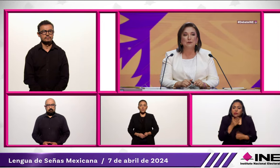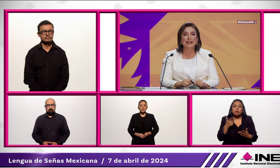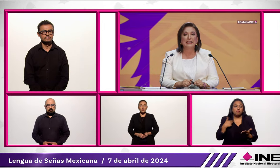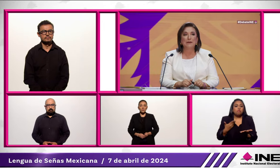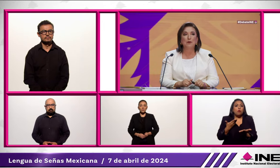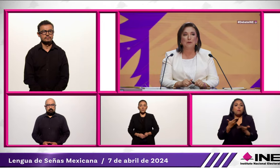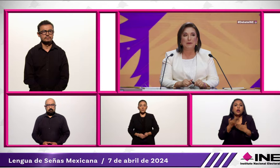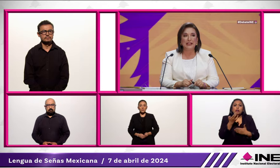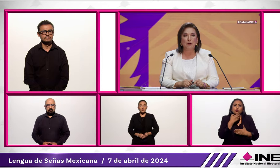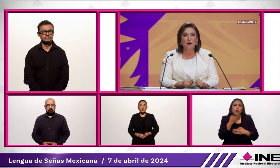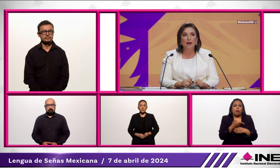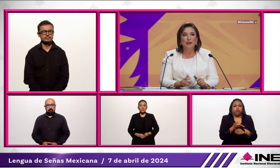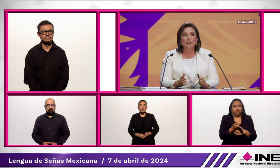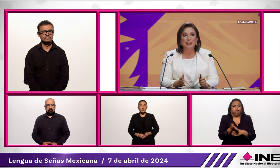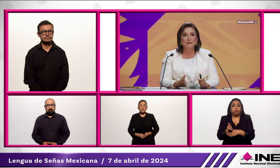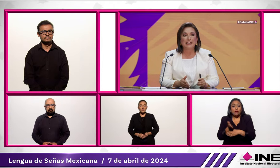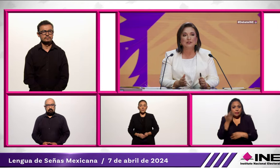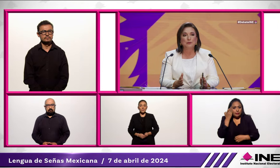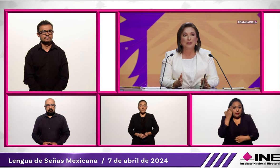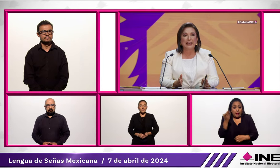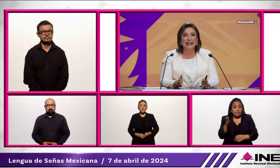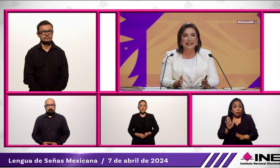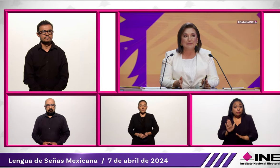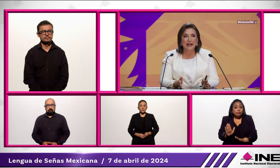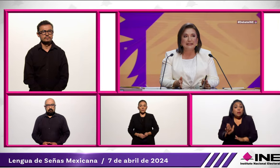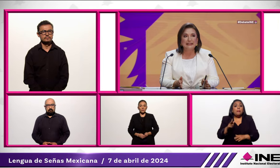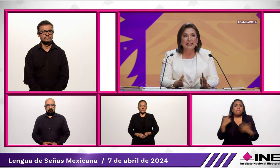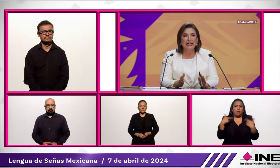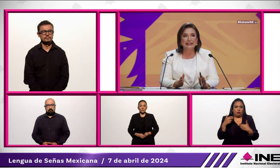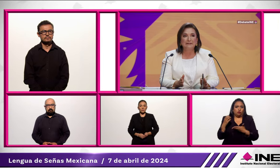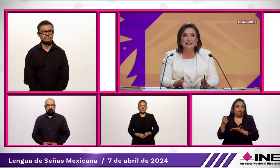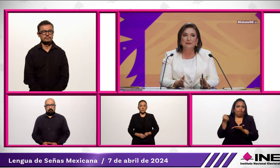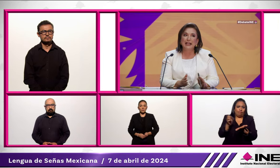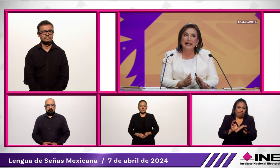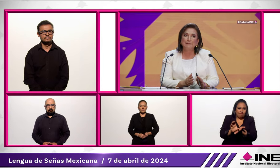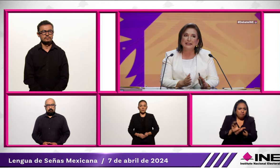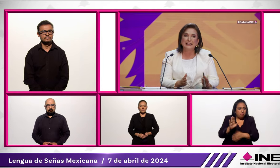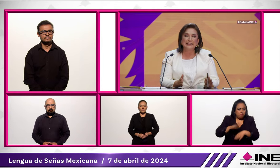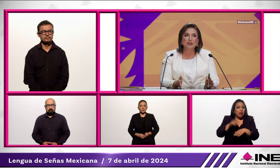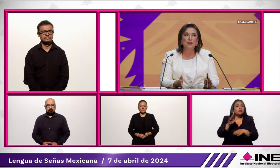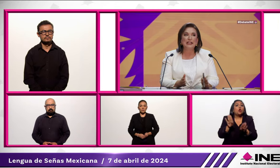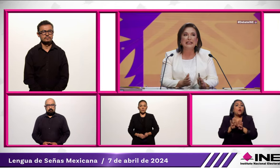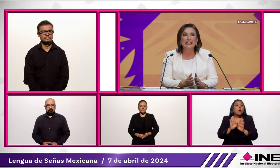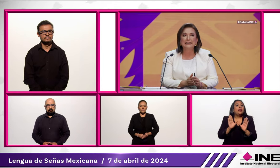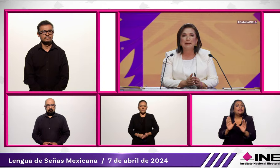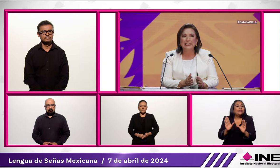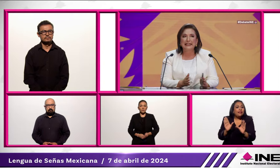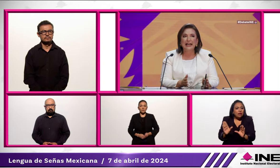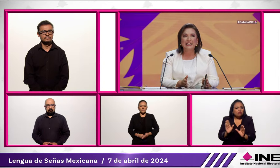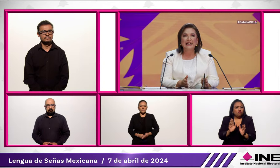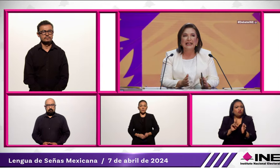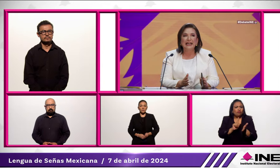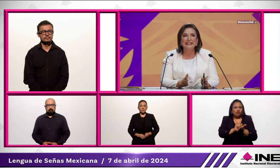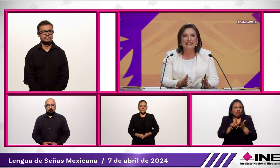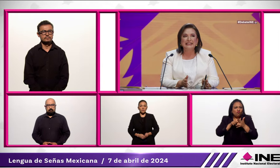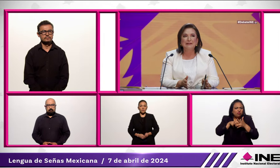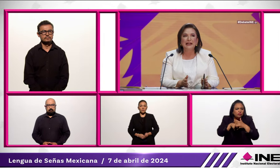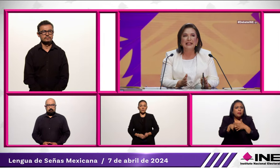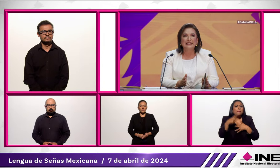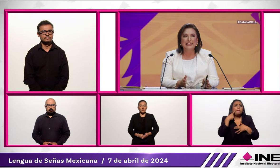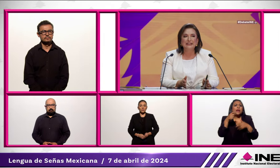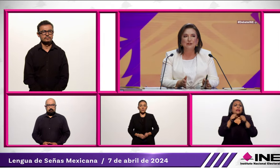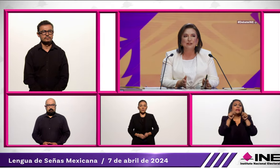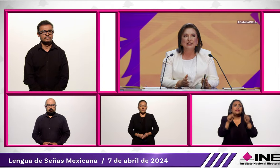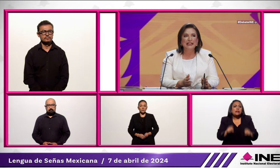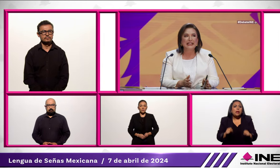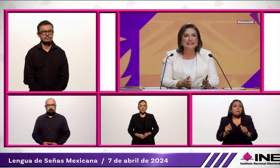propongo la escuela de tiempo completo, donde los maestros podrán ganar más a través de una capacitación y transparentar el sistema